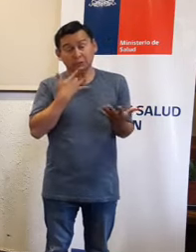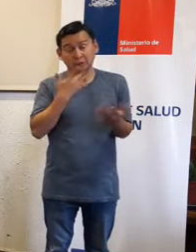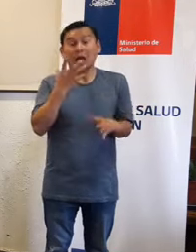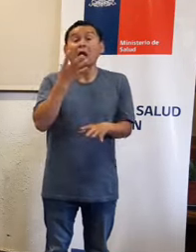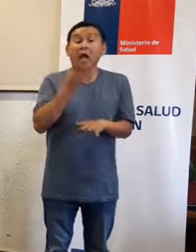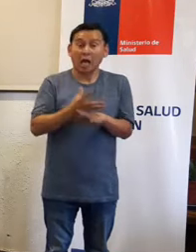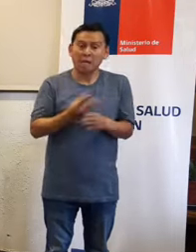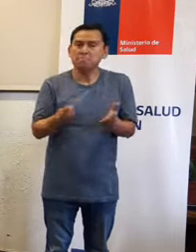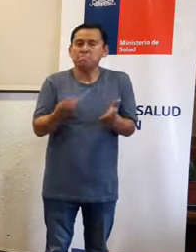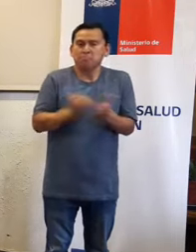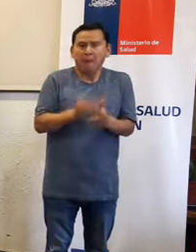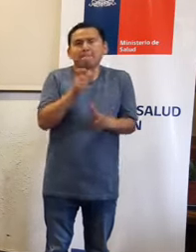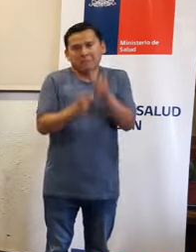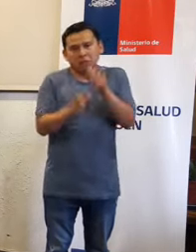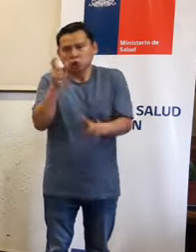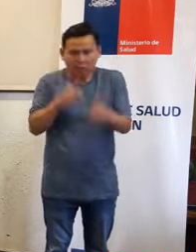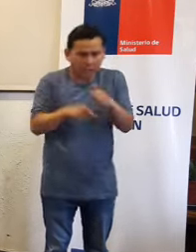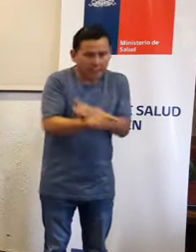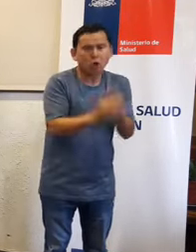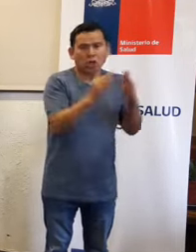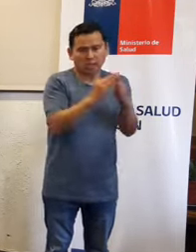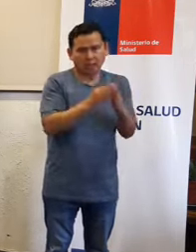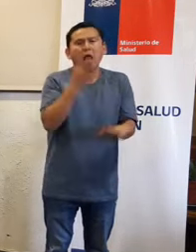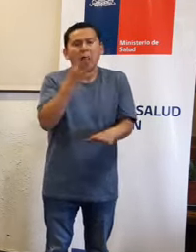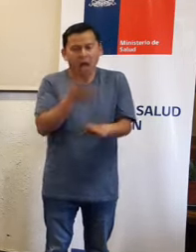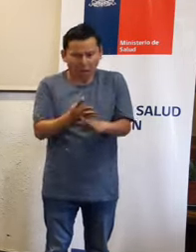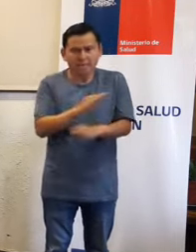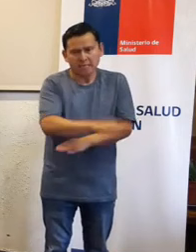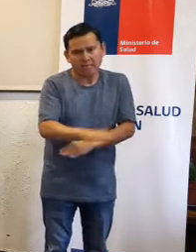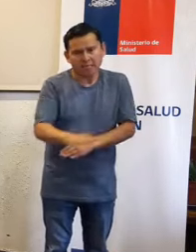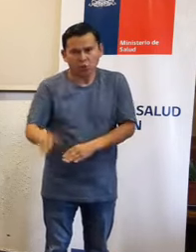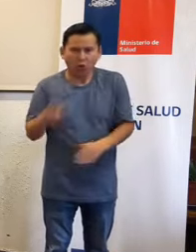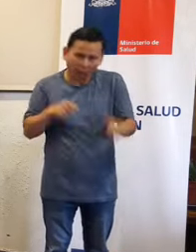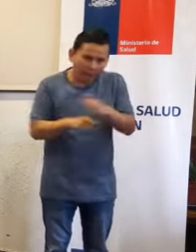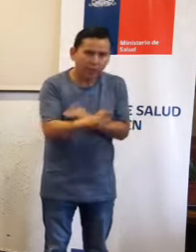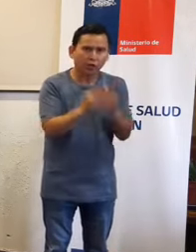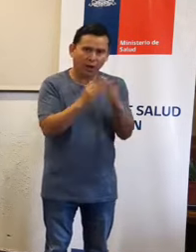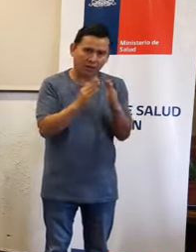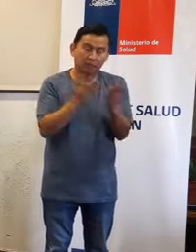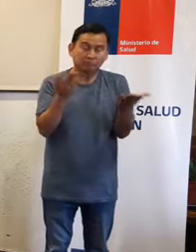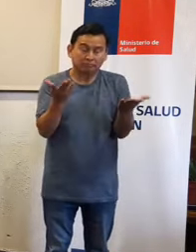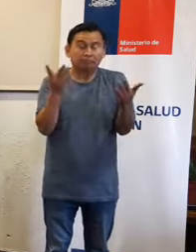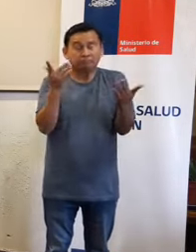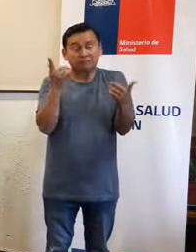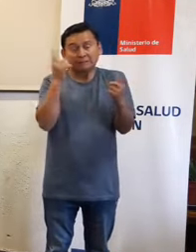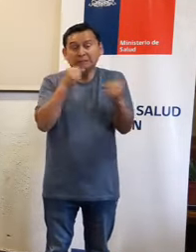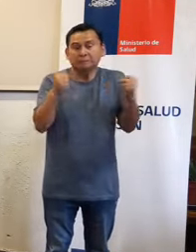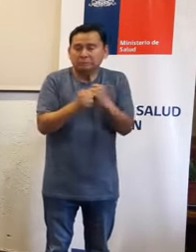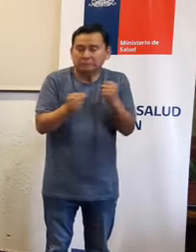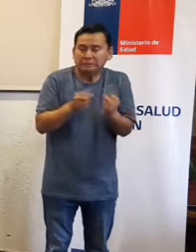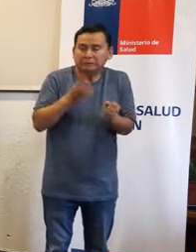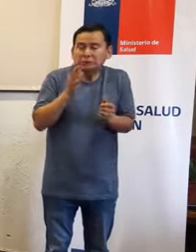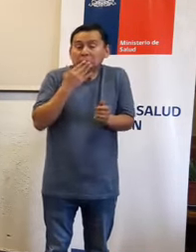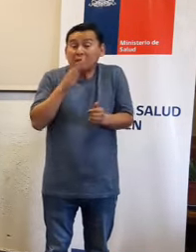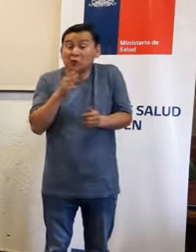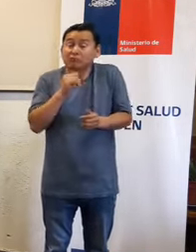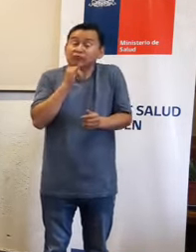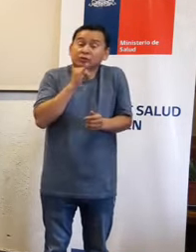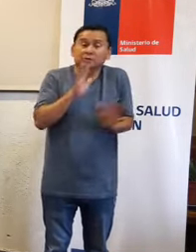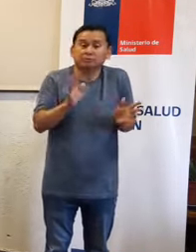más personas estando en casa, tenemos más niños y tenemos probablemente una condición de invierno que no va a ser la mejor.